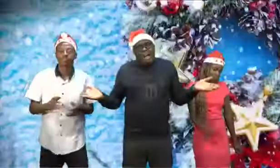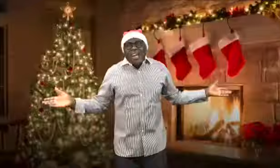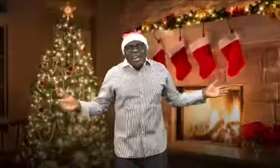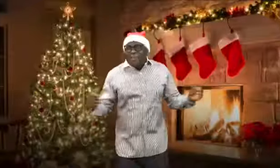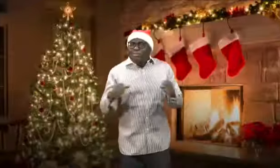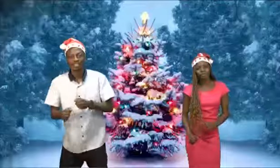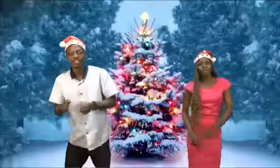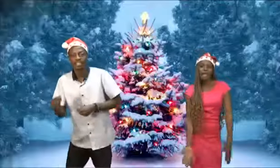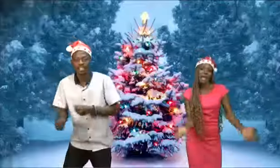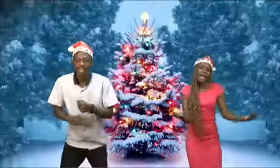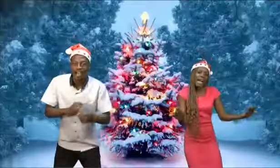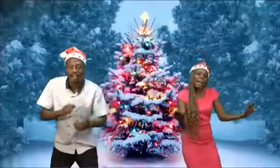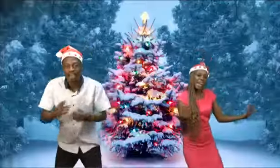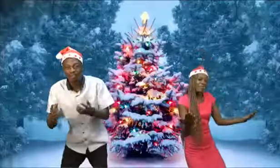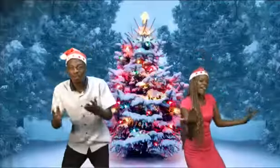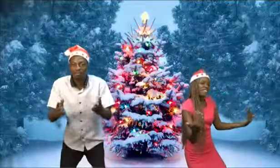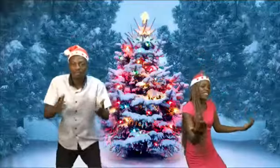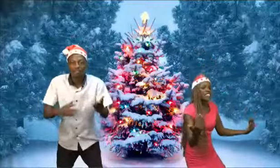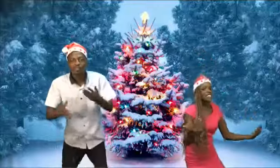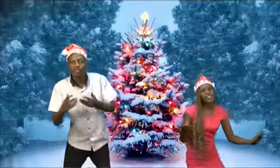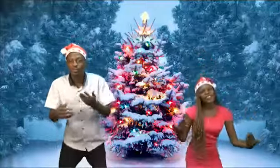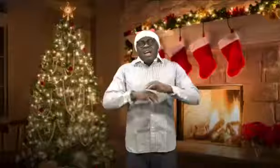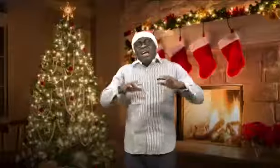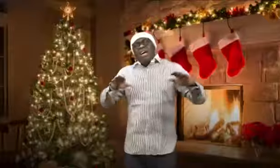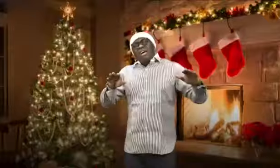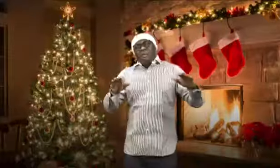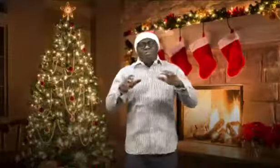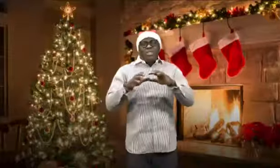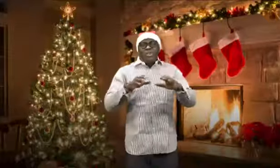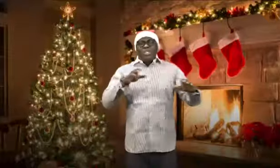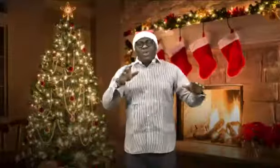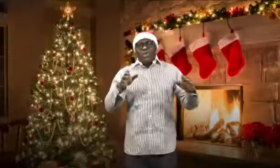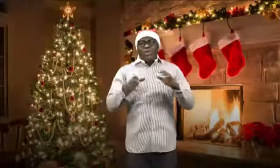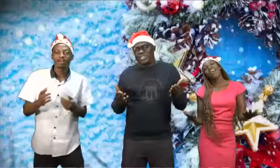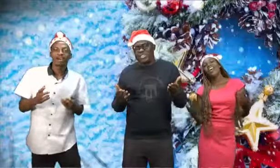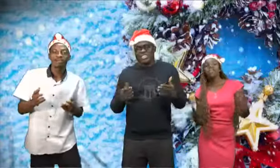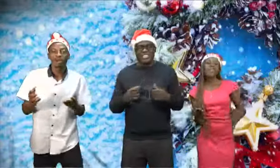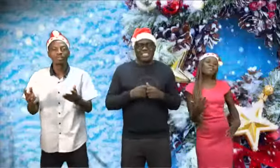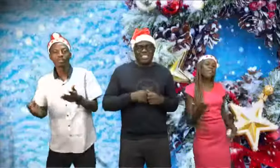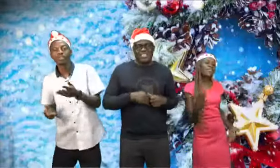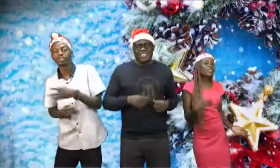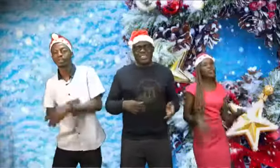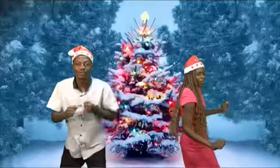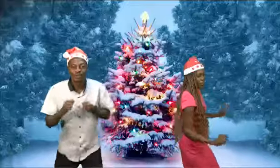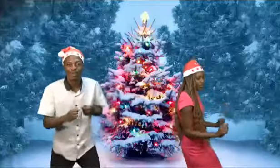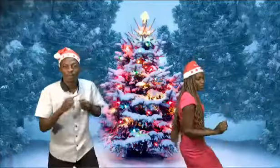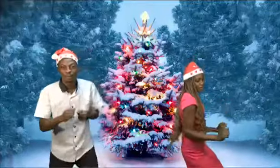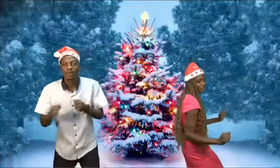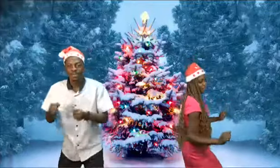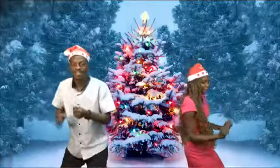ara eba mi jo ijo ara eba mi jo ijo ara eba mi jo ijo ara eba mi jo ijo eresi mesi lo wa